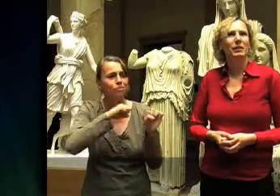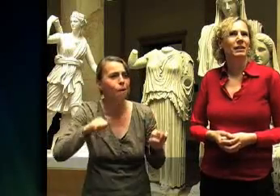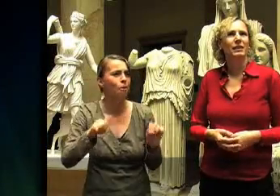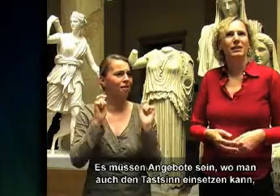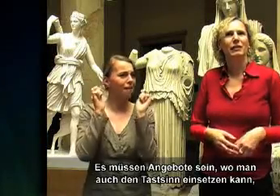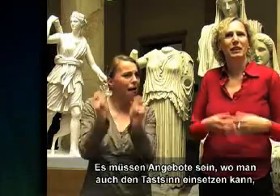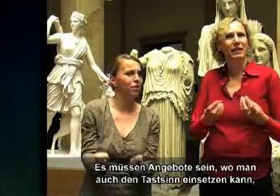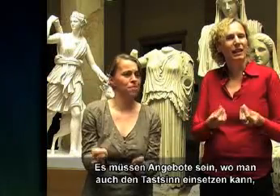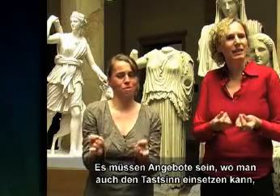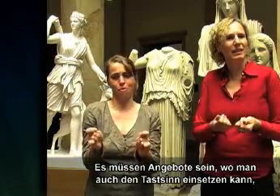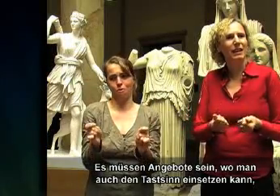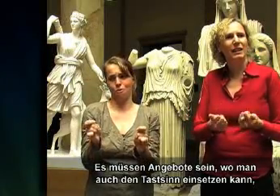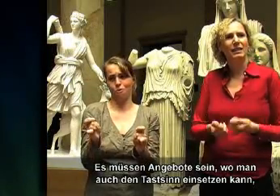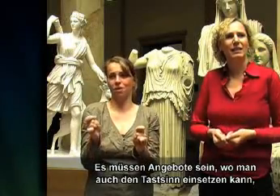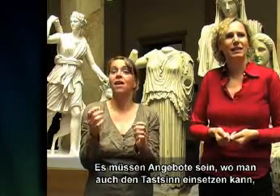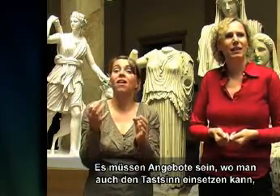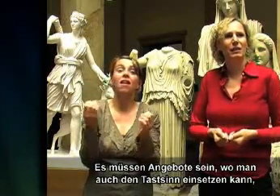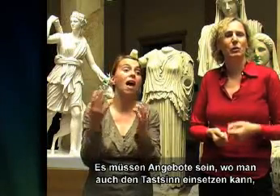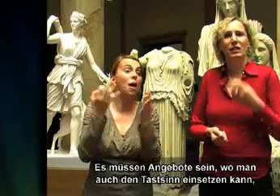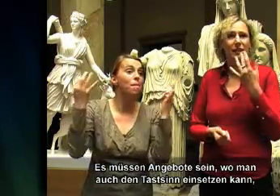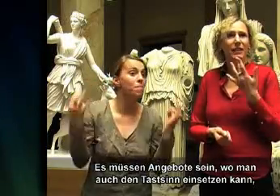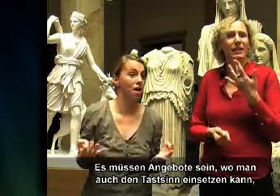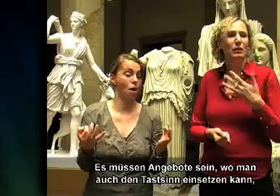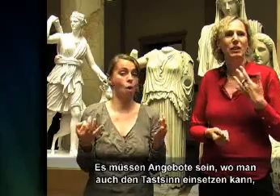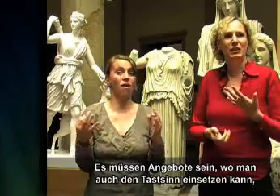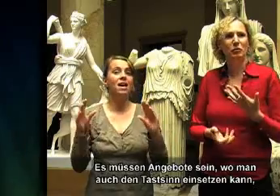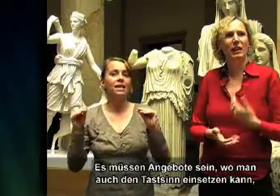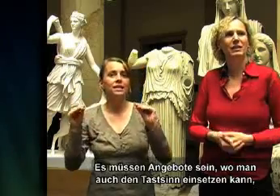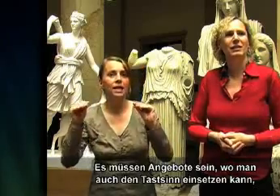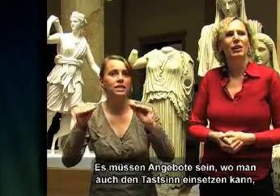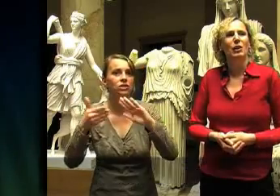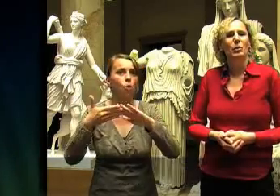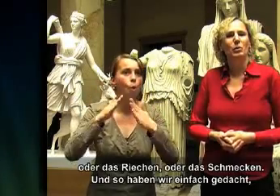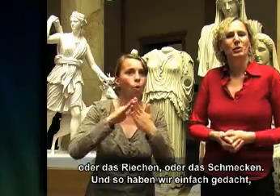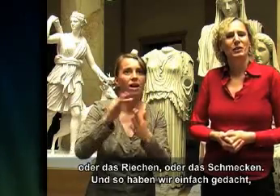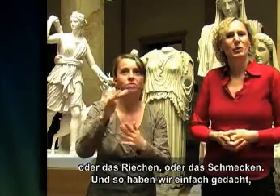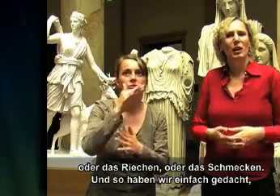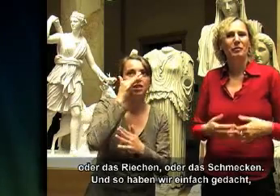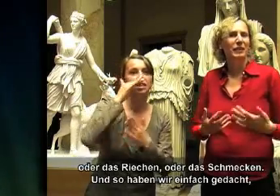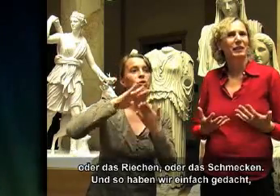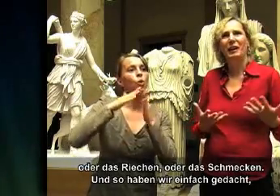Es müssen Angebote sein, wo man auch den Tastsinn einsetzen kann oder das Riechen oder das Schmecken.